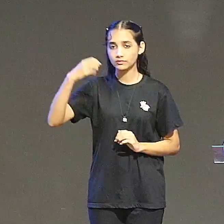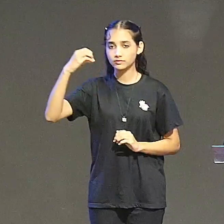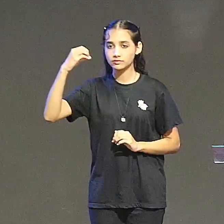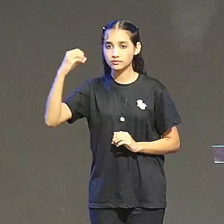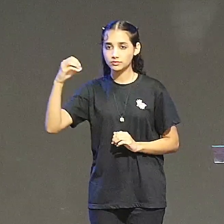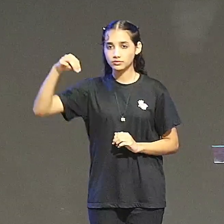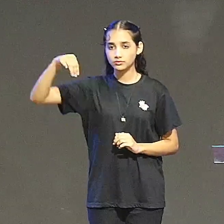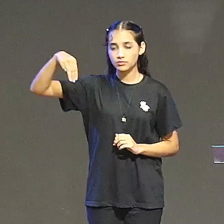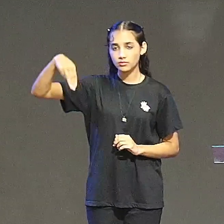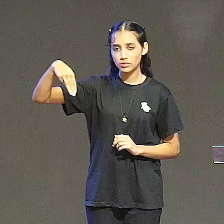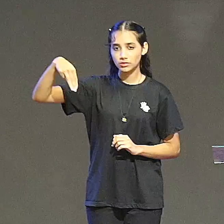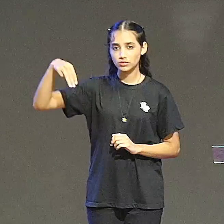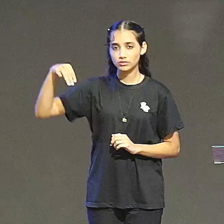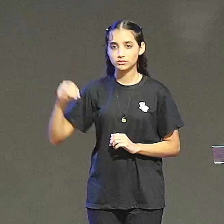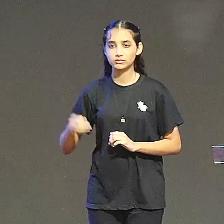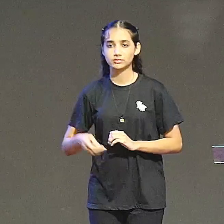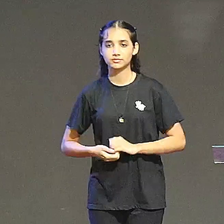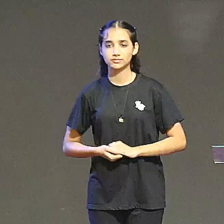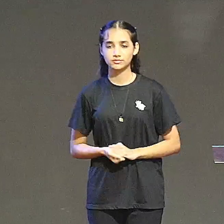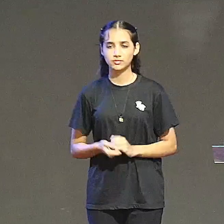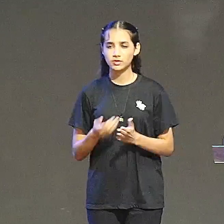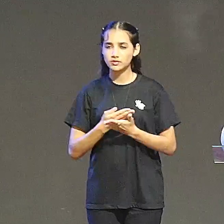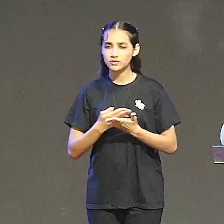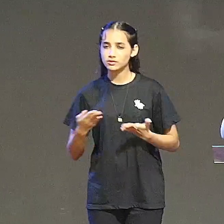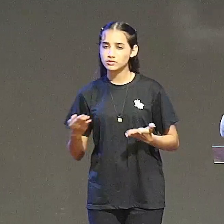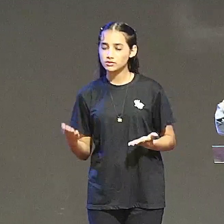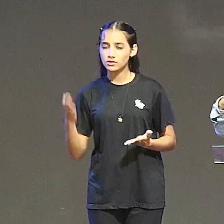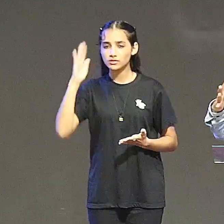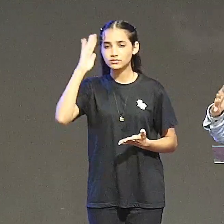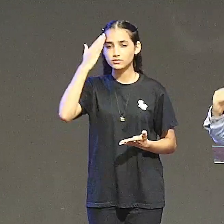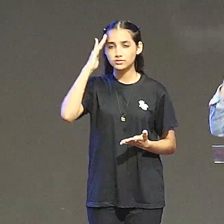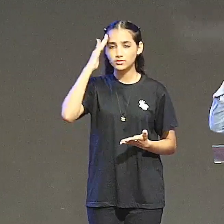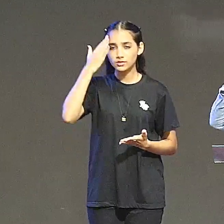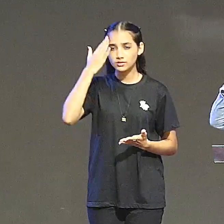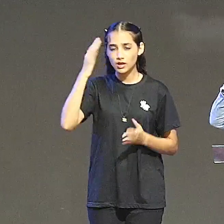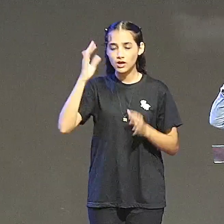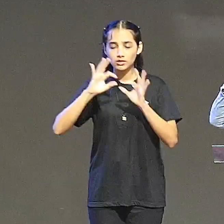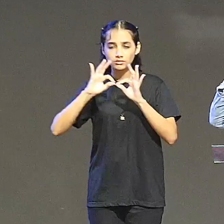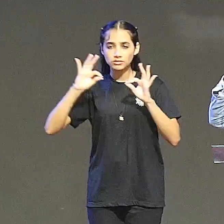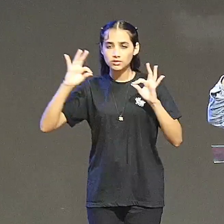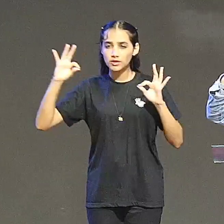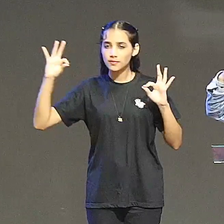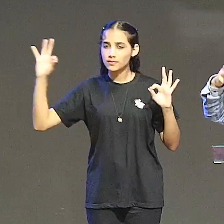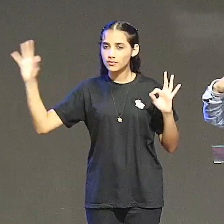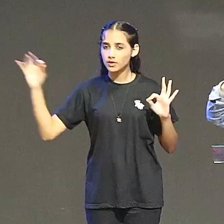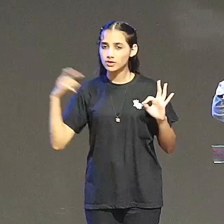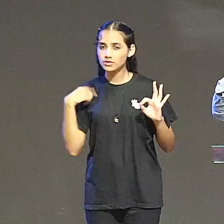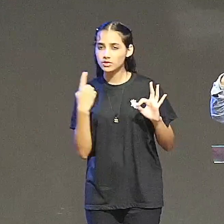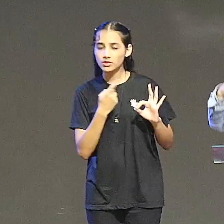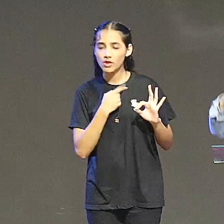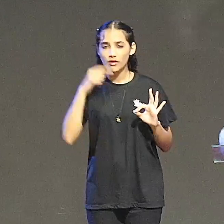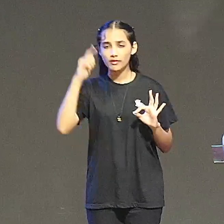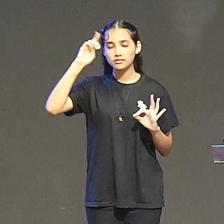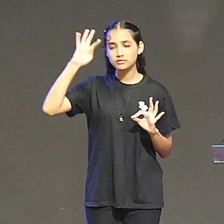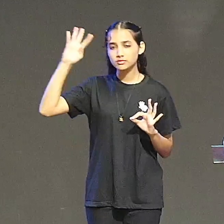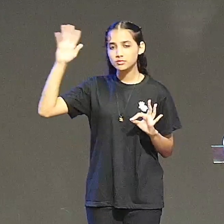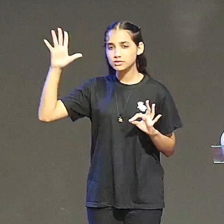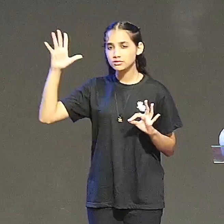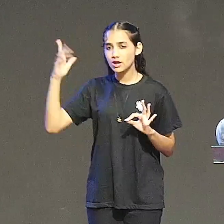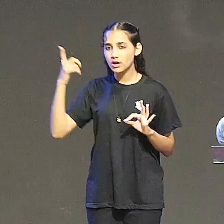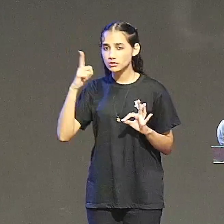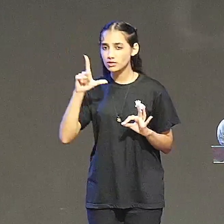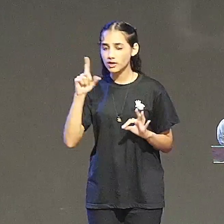futebol para você entender o tamanho das coisas que estão muito acima da nossa capacidade de mensurar